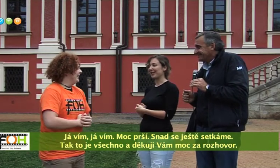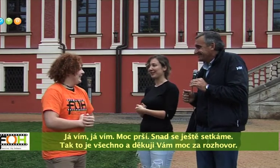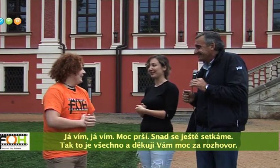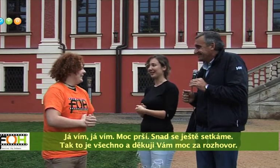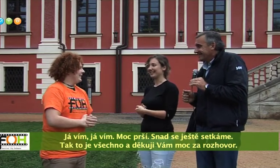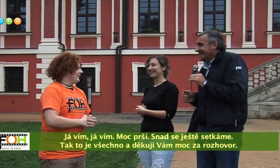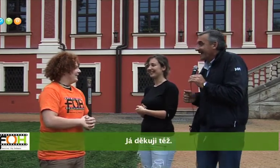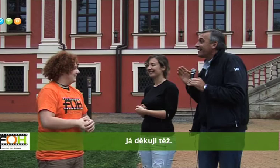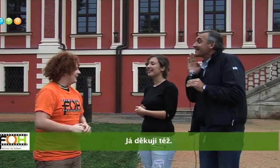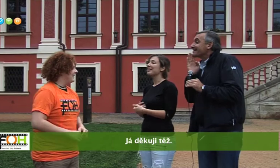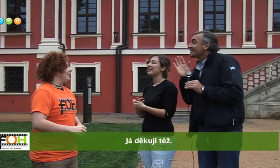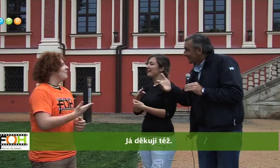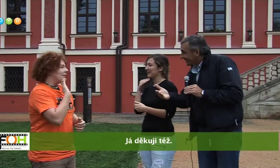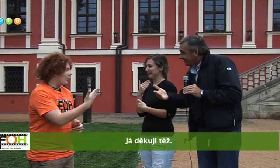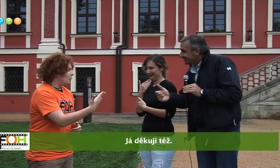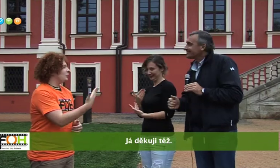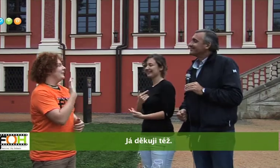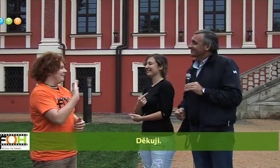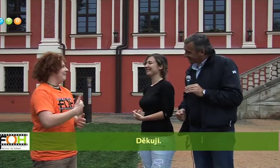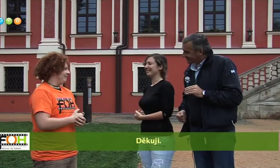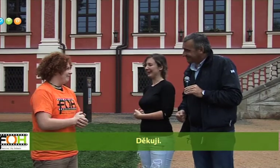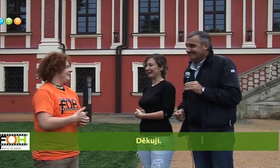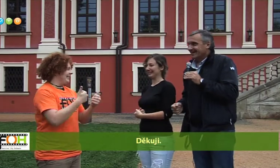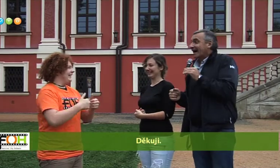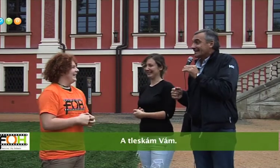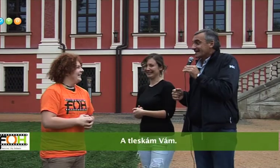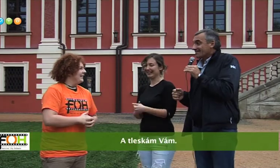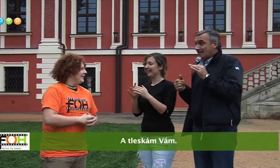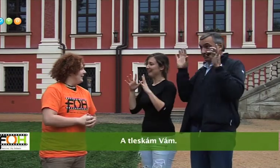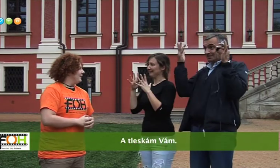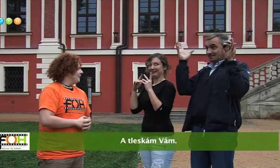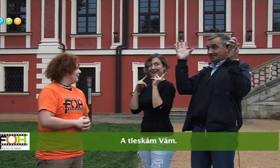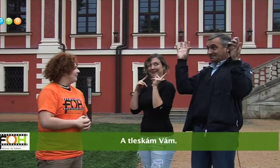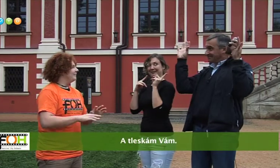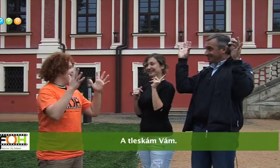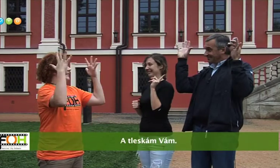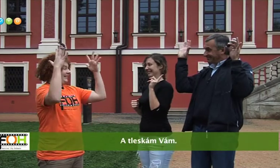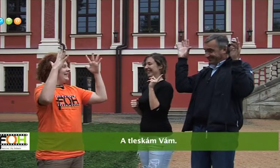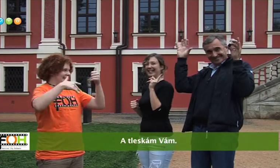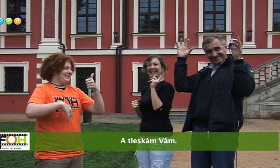děkuji vám za rozhovor. Já děkuji též. Děkuji. A tleskám vám.